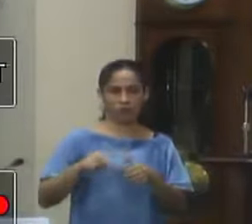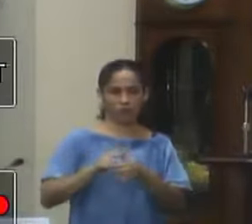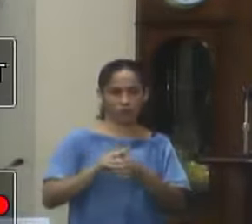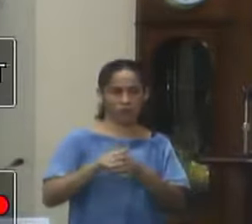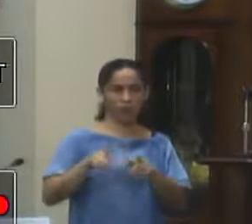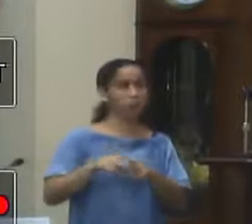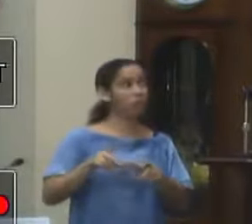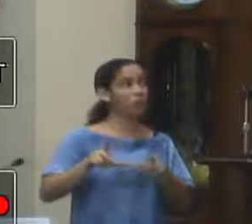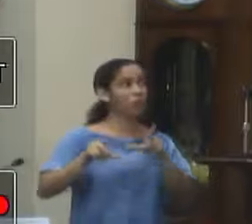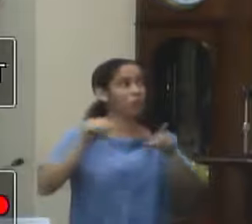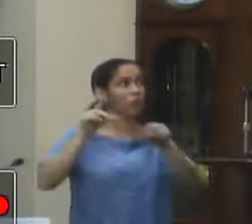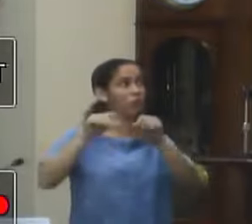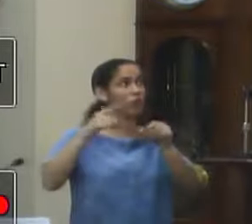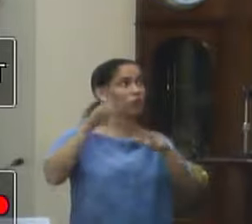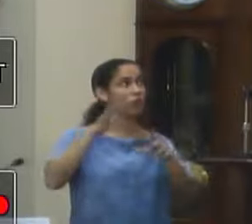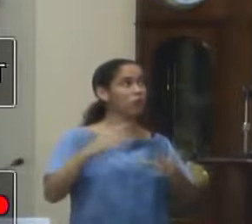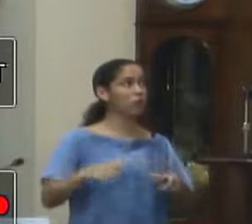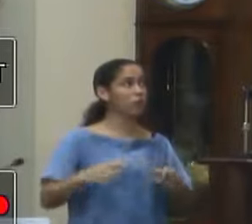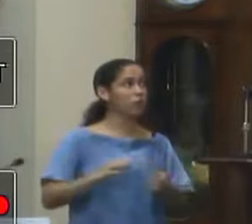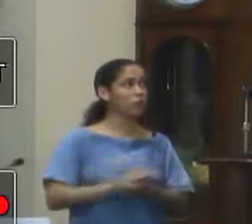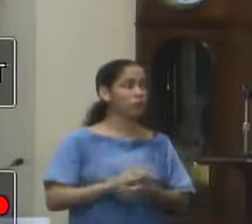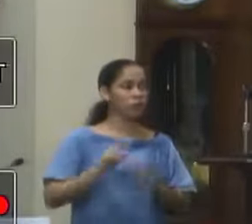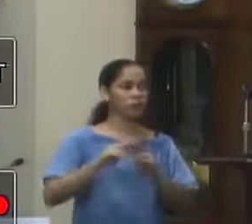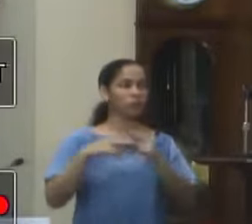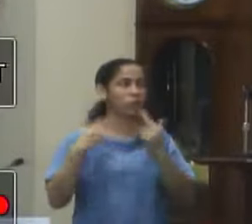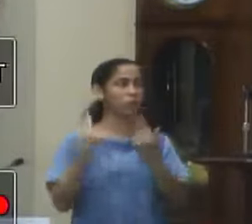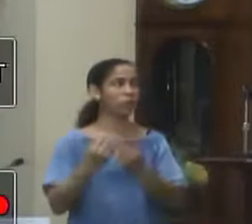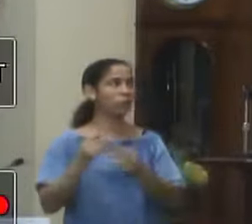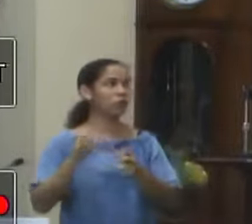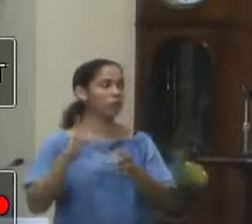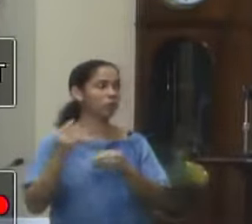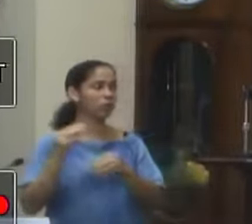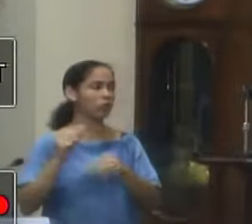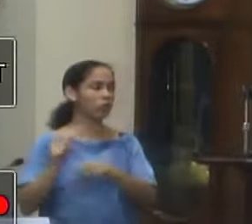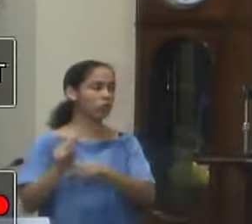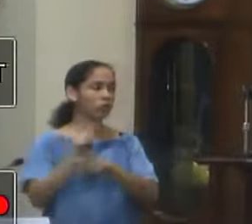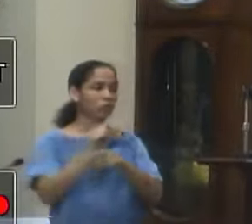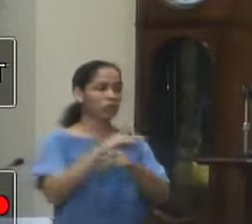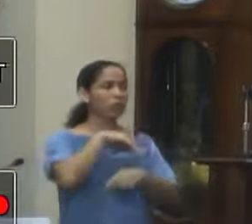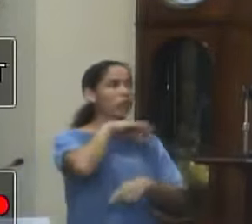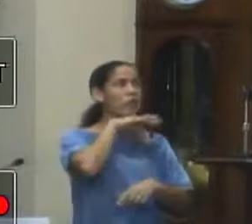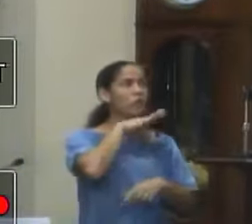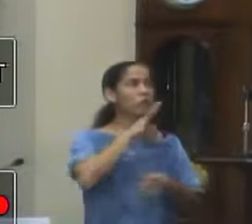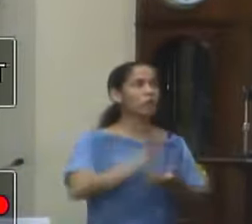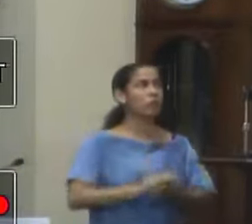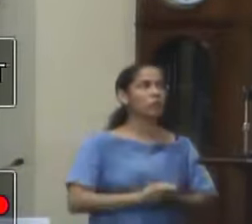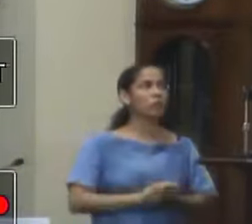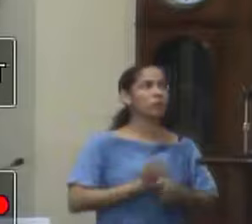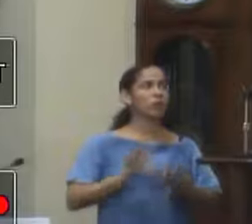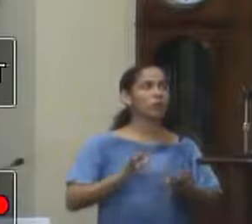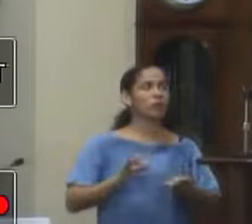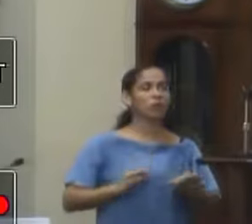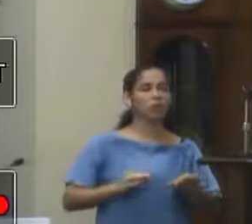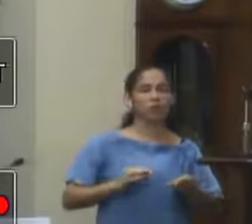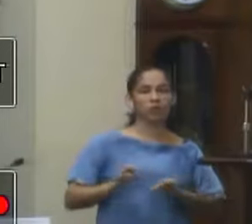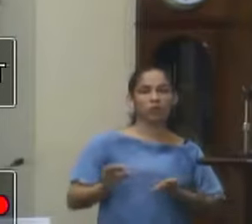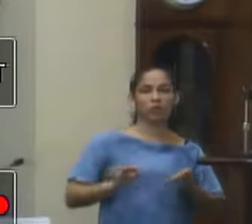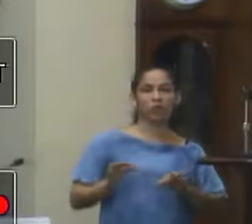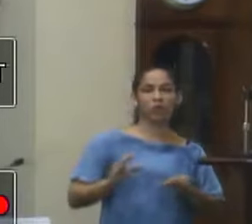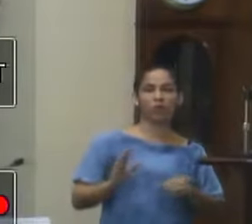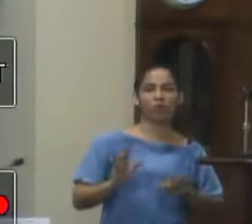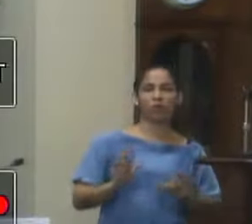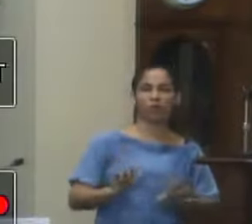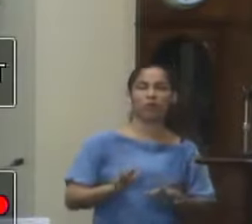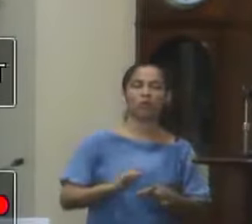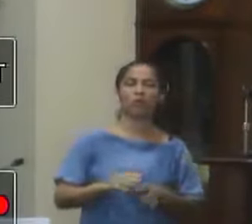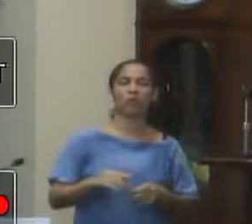vamos ainda escolher em reunião com os protetores, os animais. Mas é um projeto que realmente também já vai dar